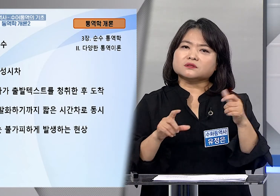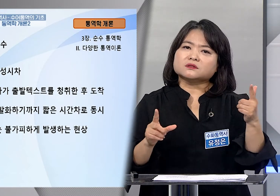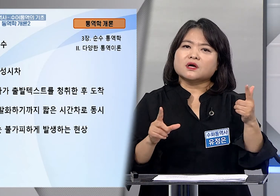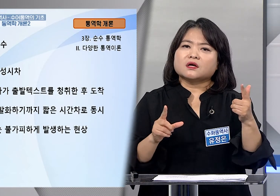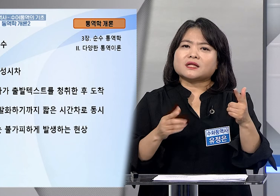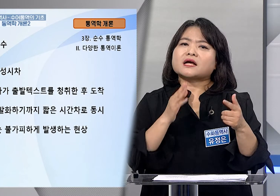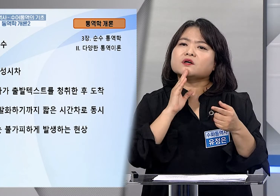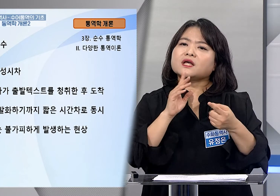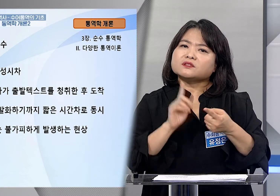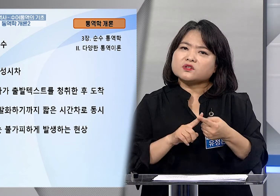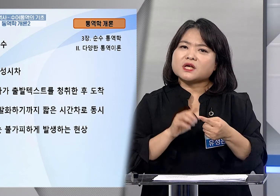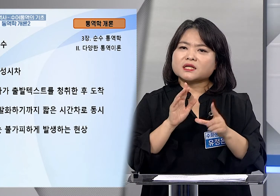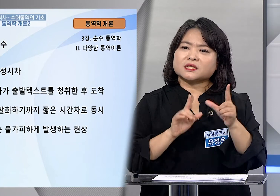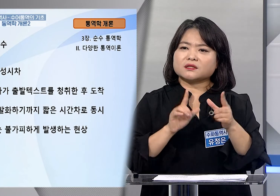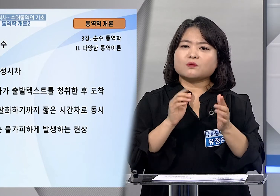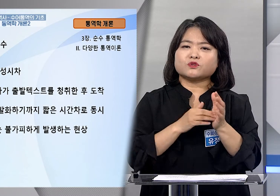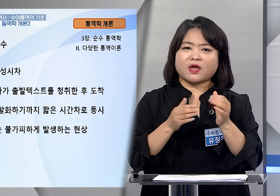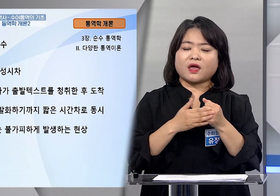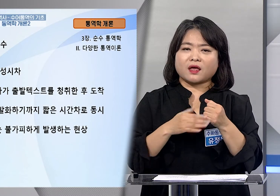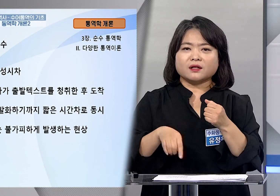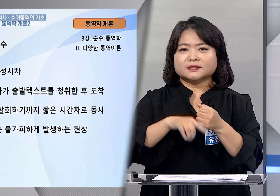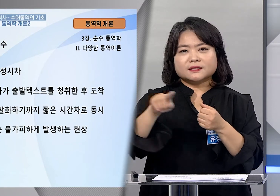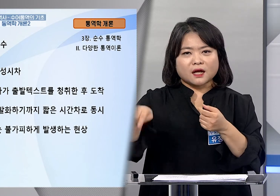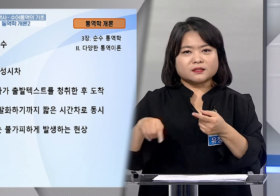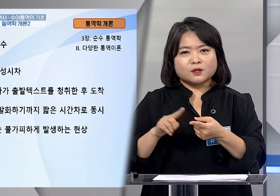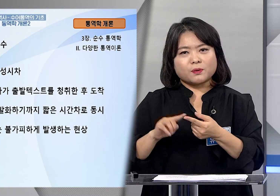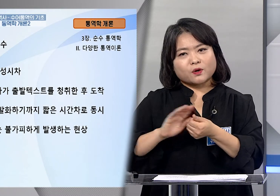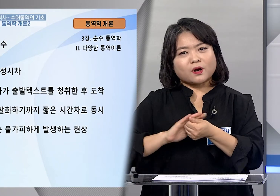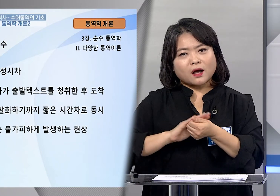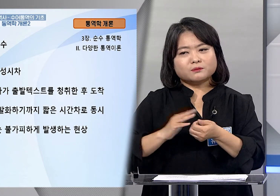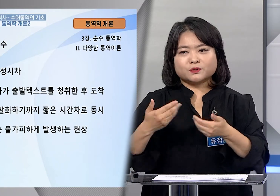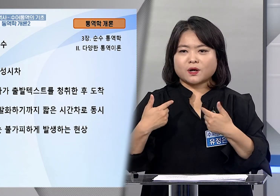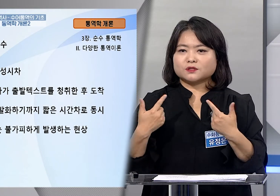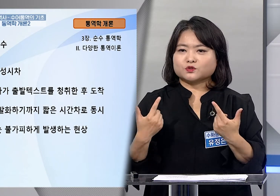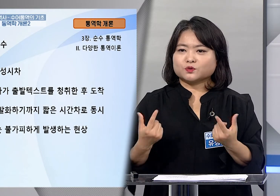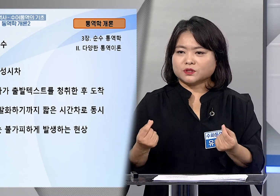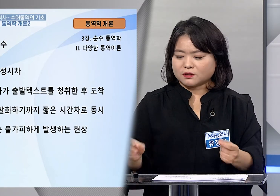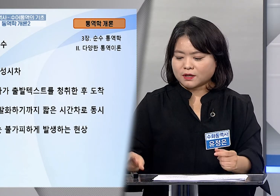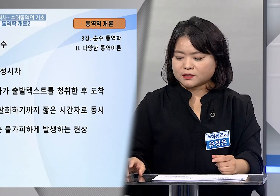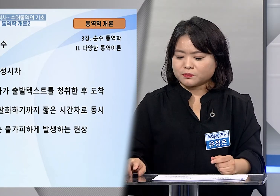당연한 현상이기 때문에 이게 배려가 필요할 수도 있는 것 같습니다.